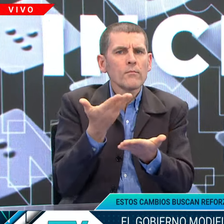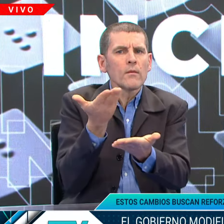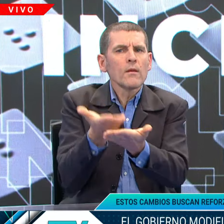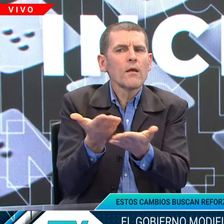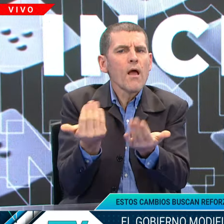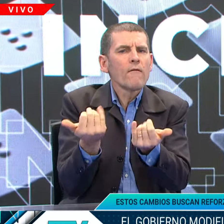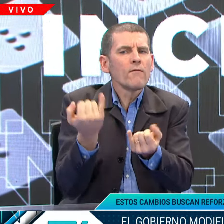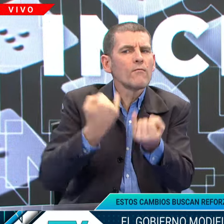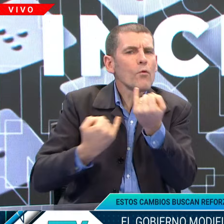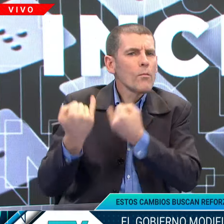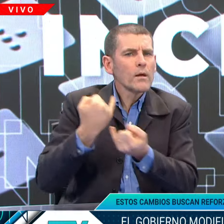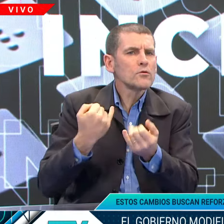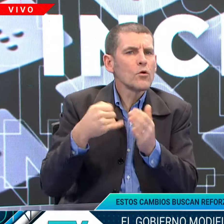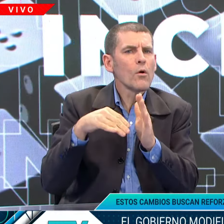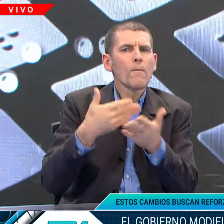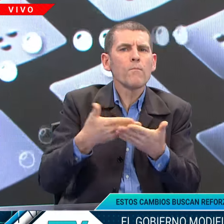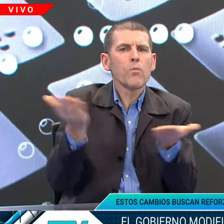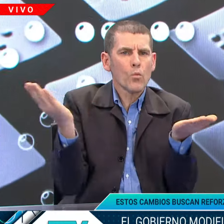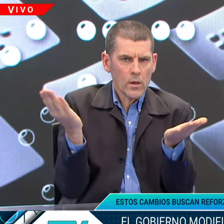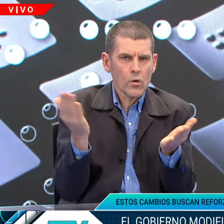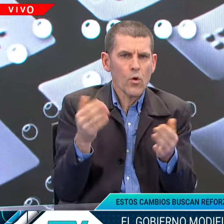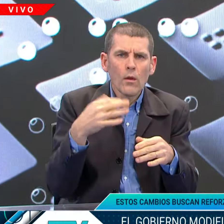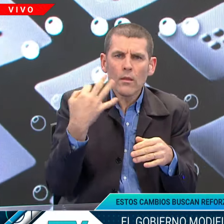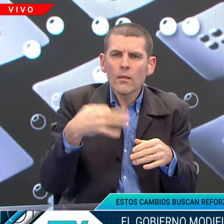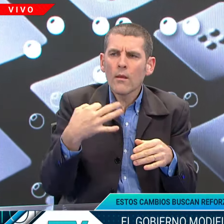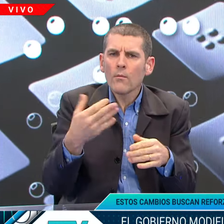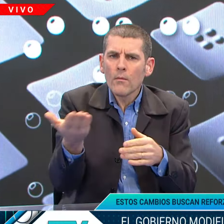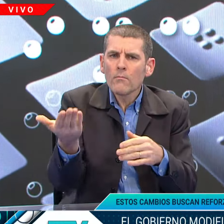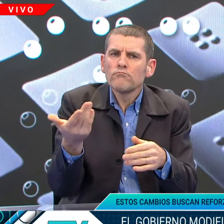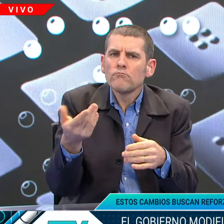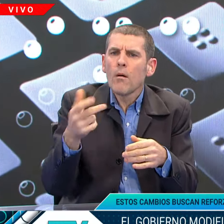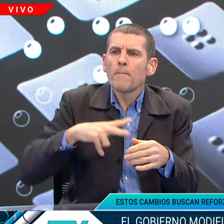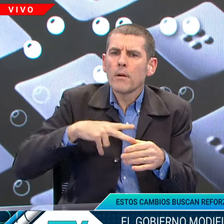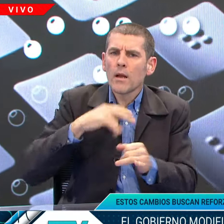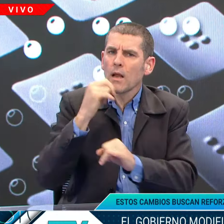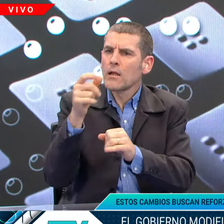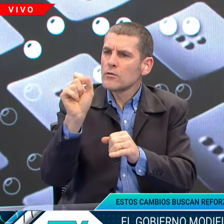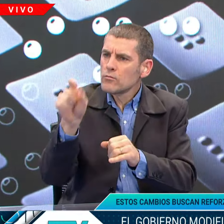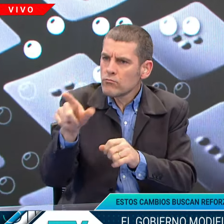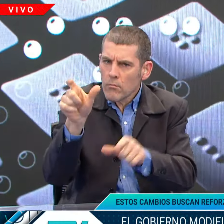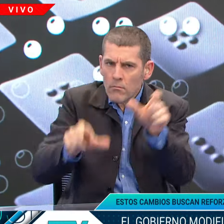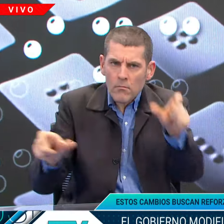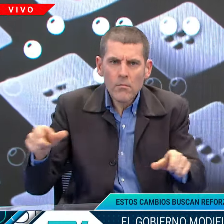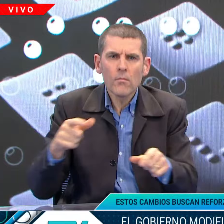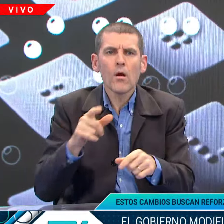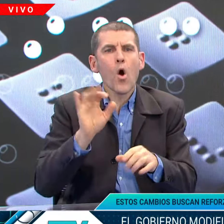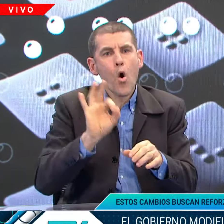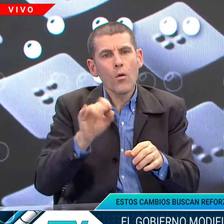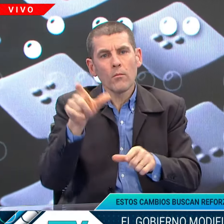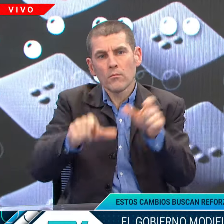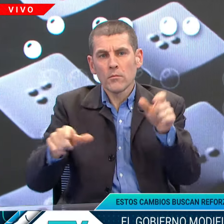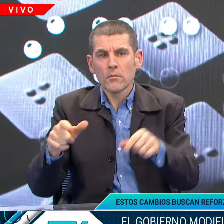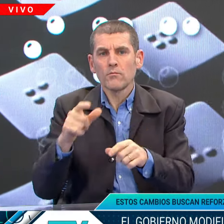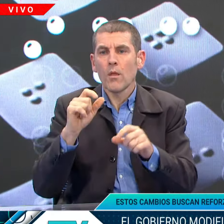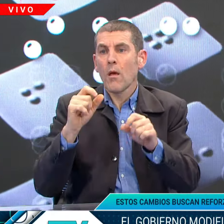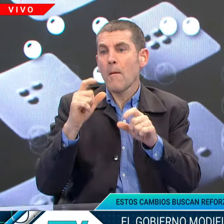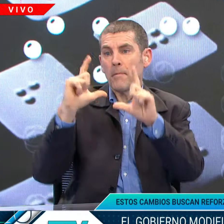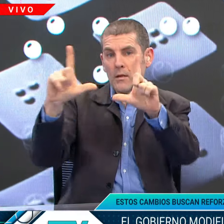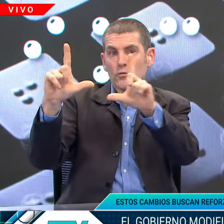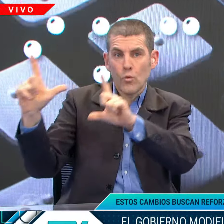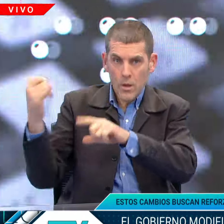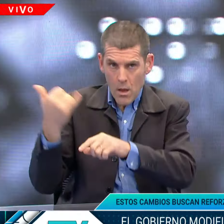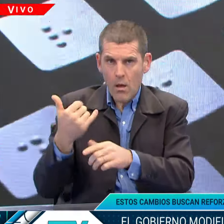incluyendo datos personales para individuos y e información legal para personas jurídicas. Se